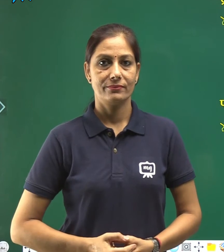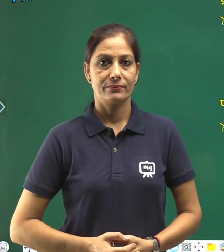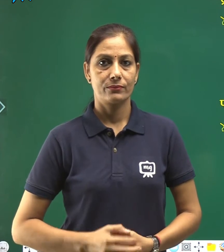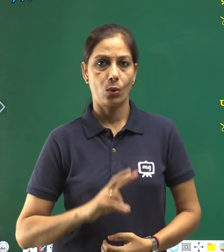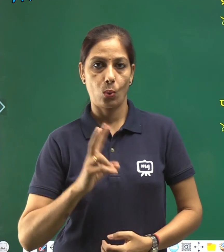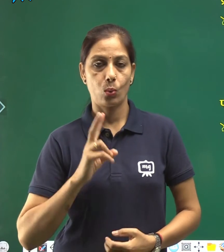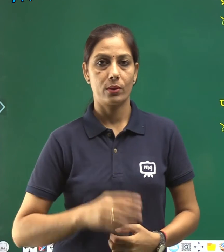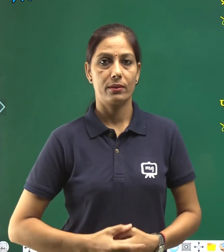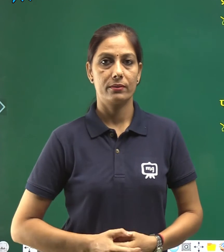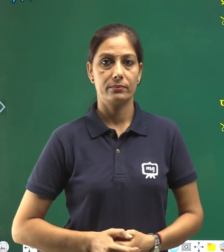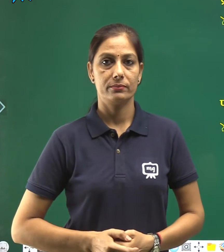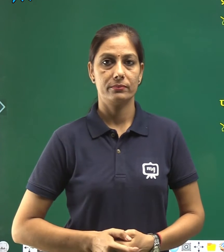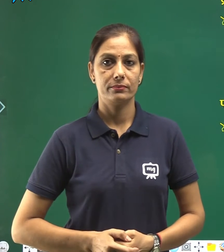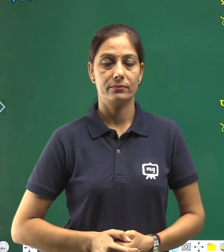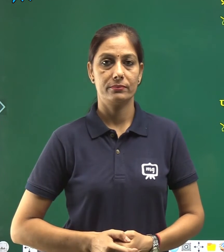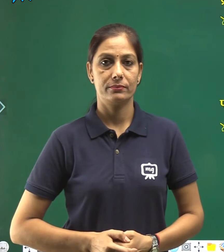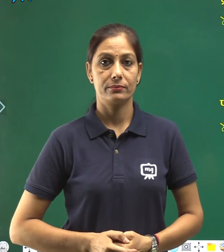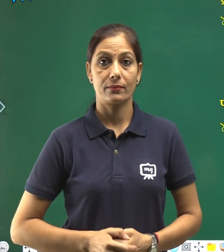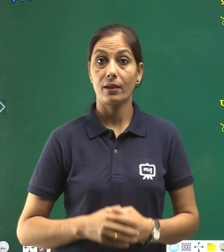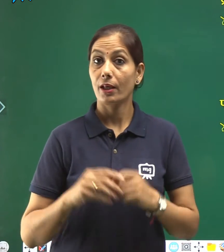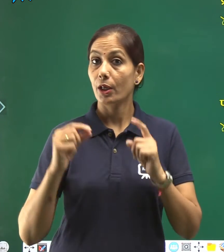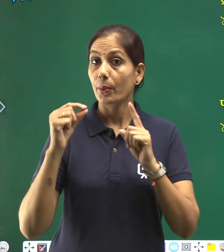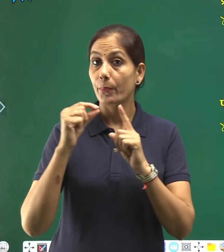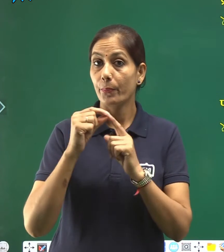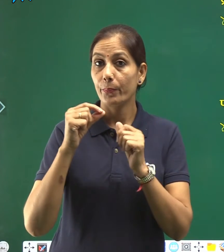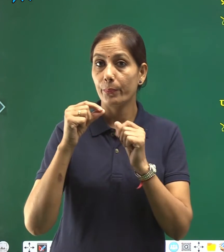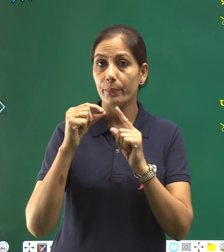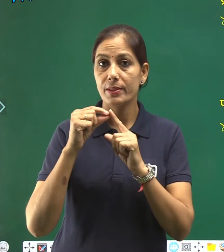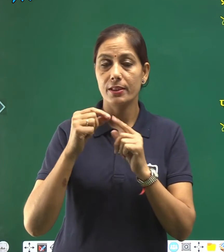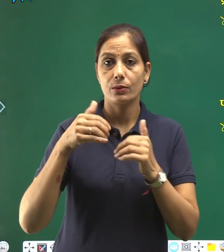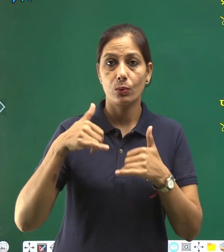दोनों की उपस्थिति को बताया है।